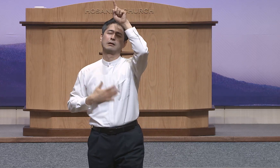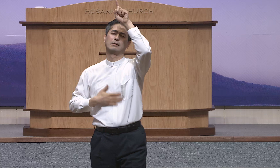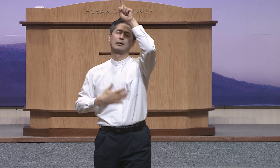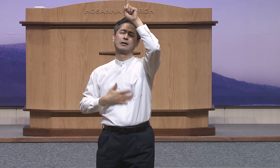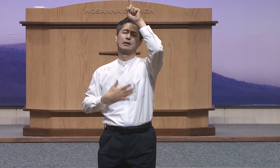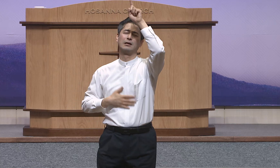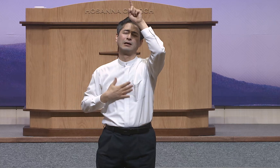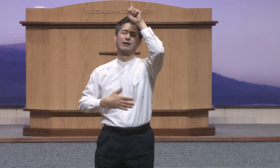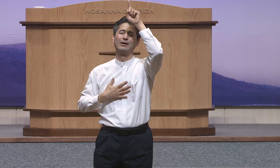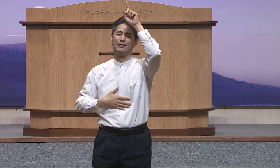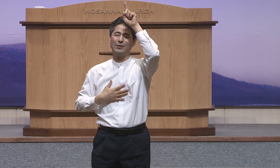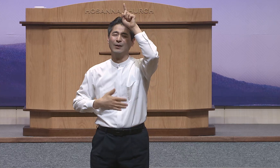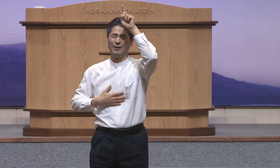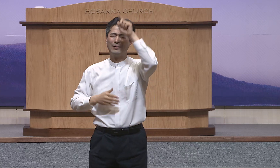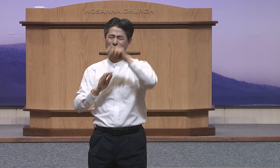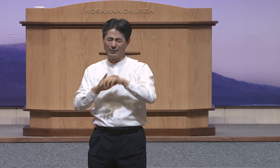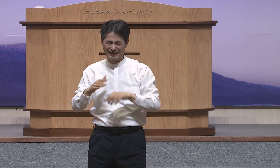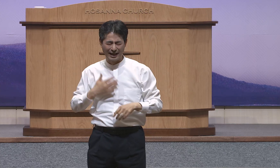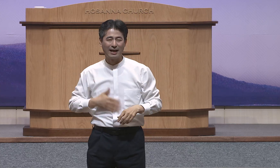귀에 정말 딱 맞는